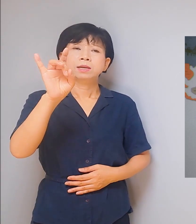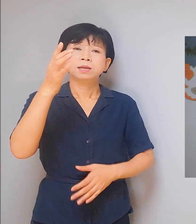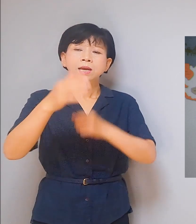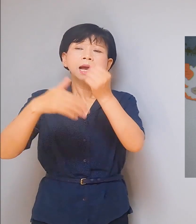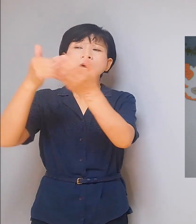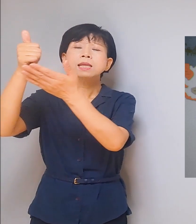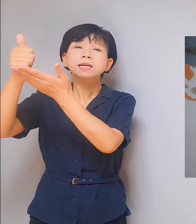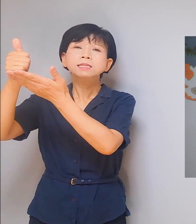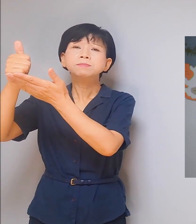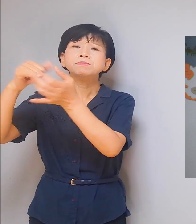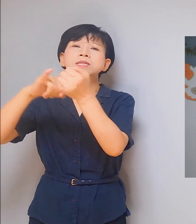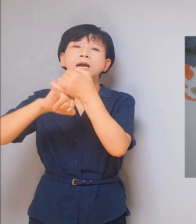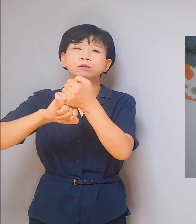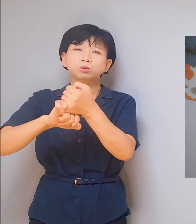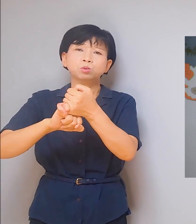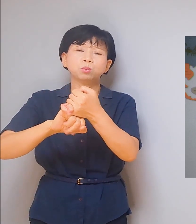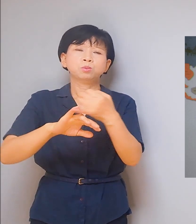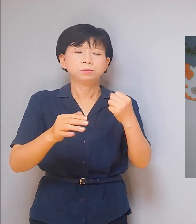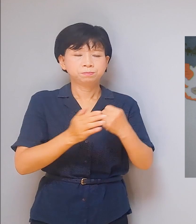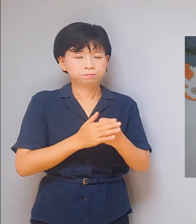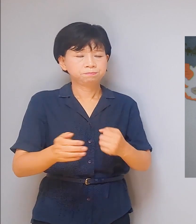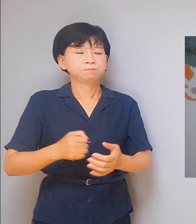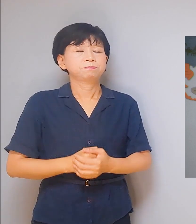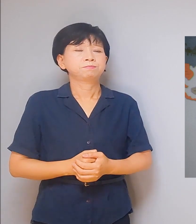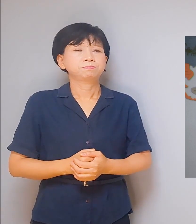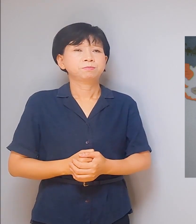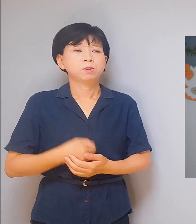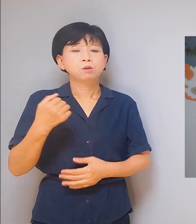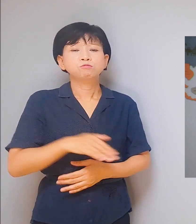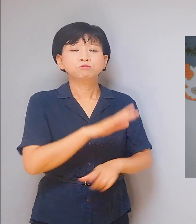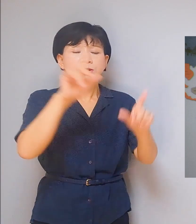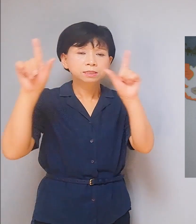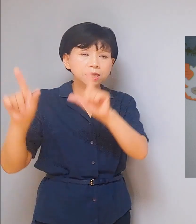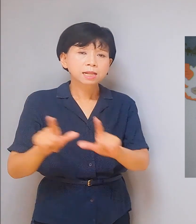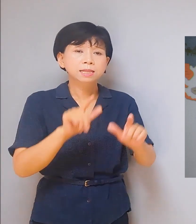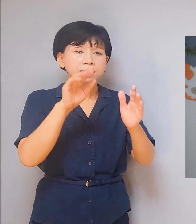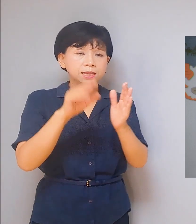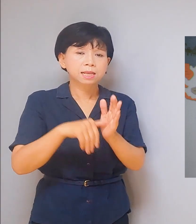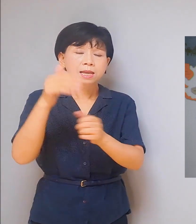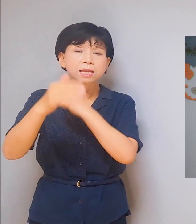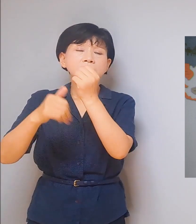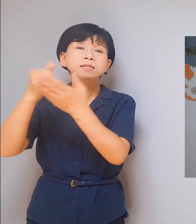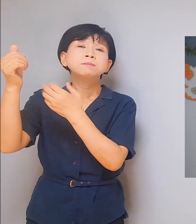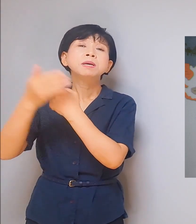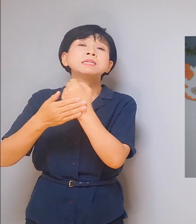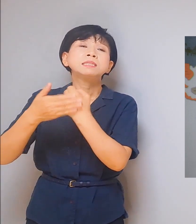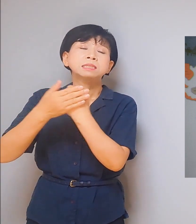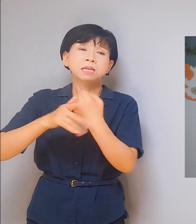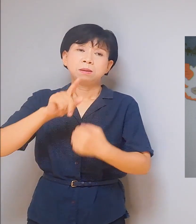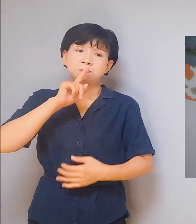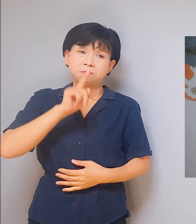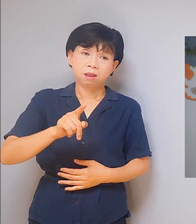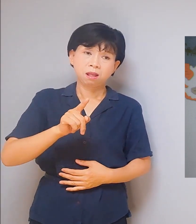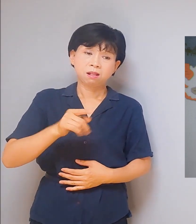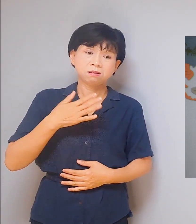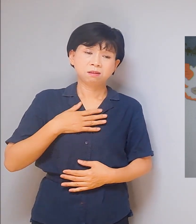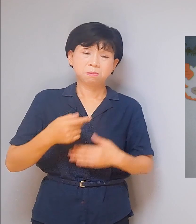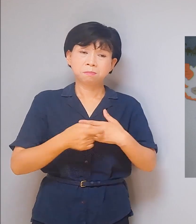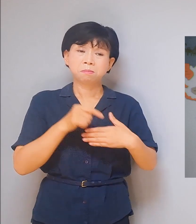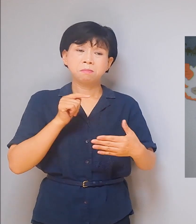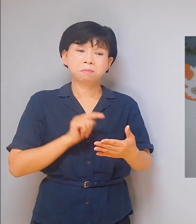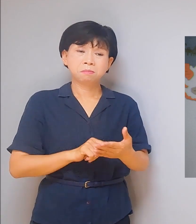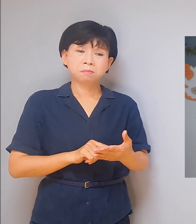하나님의 약속 때문인 거지요. 여러분, 우리가 살아갈 때 하나님의 은혜를 운운하면서 내